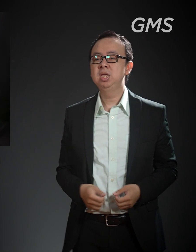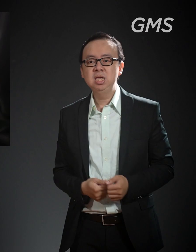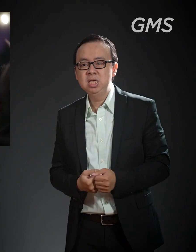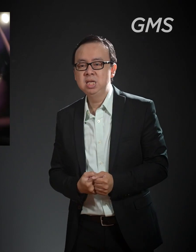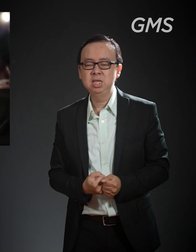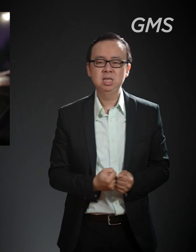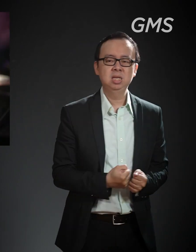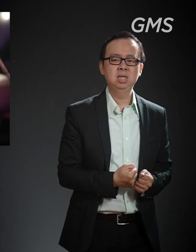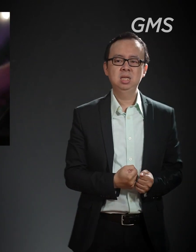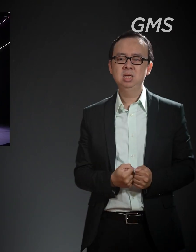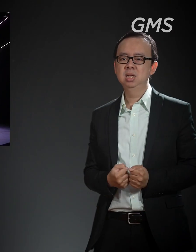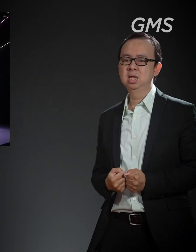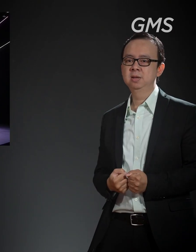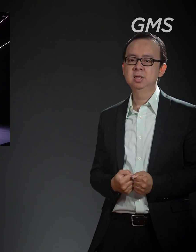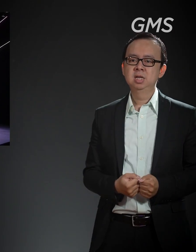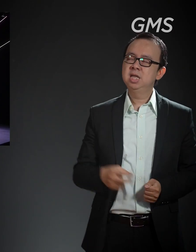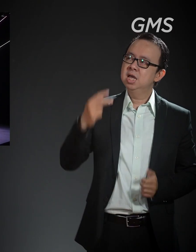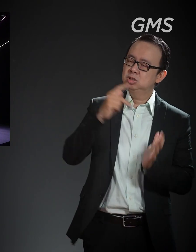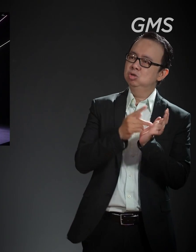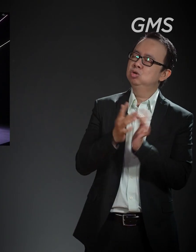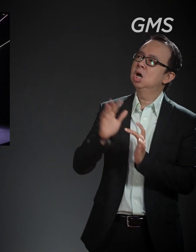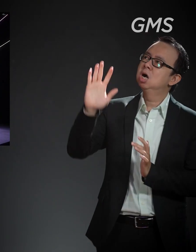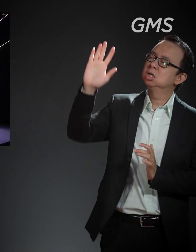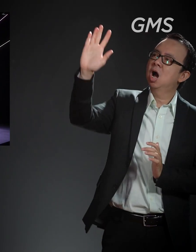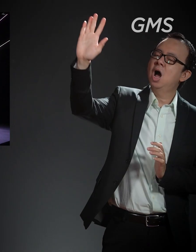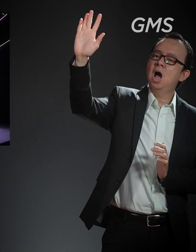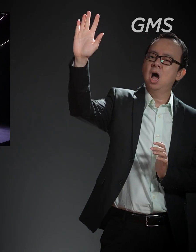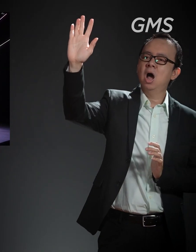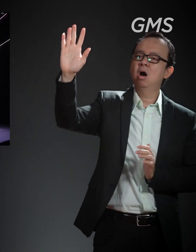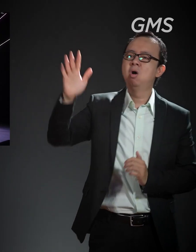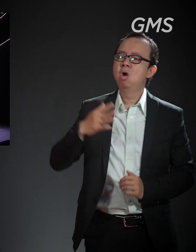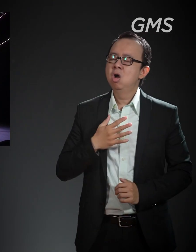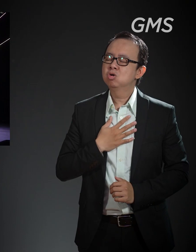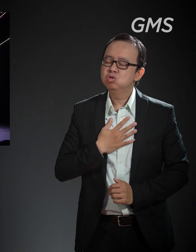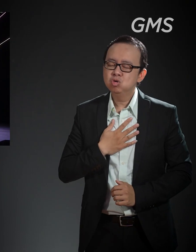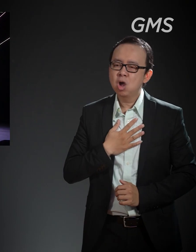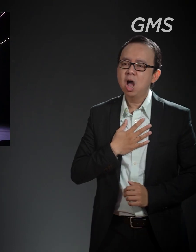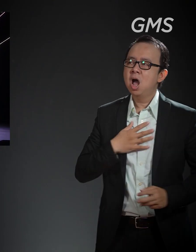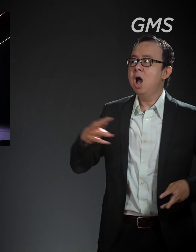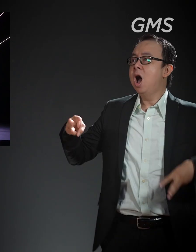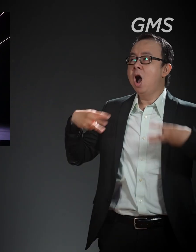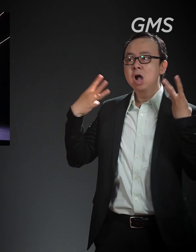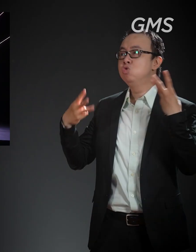kagumi. Yesus, Engkau, Yesus, Engkau ku